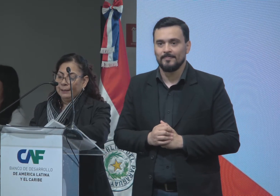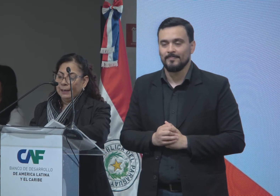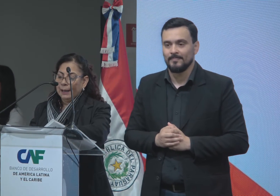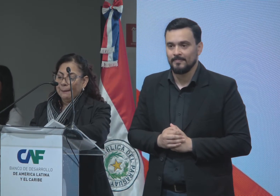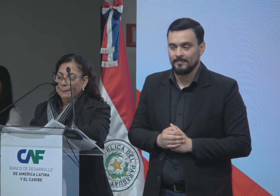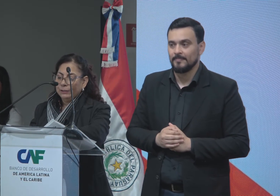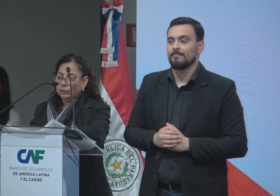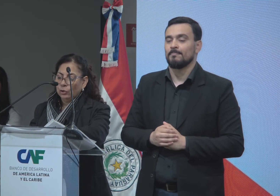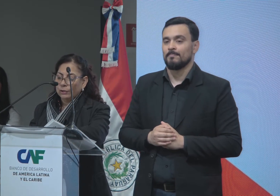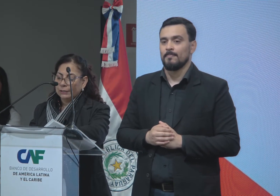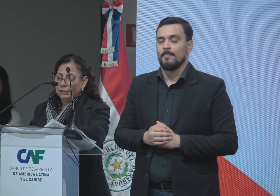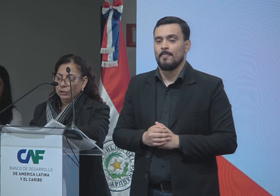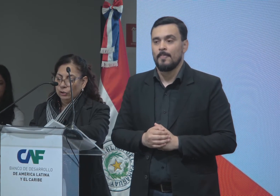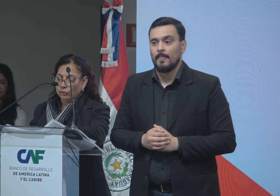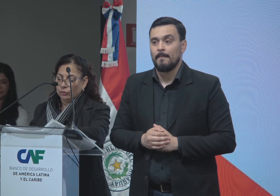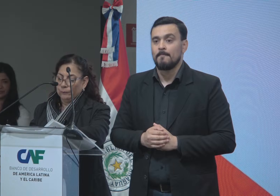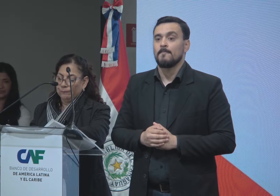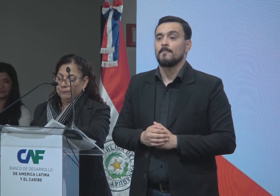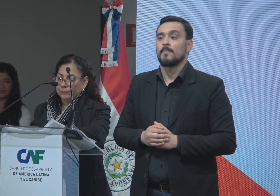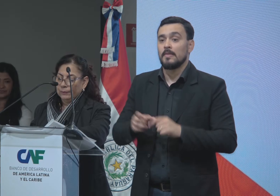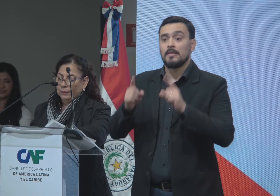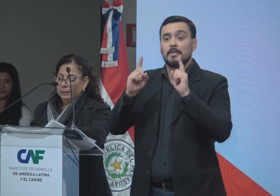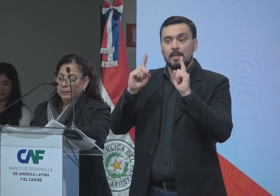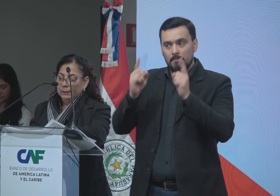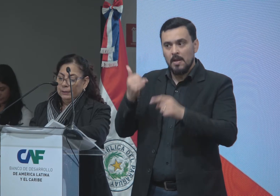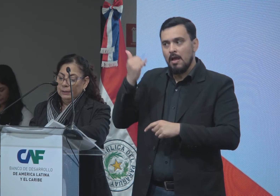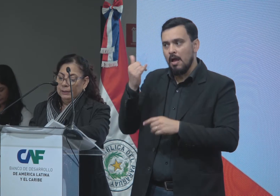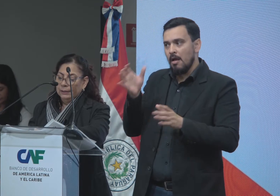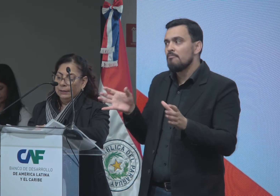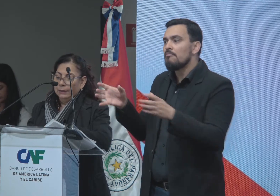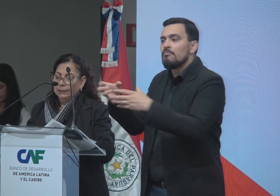En el ámbito religioso,